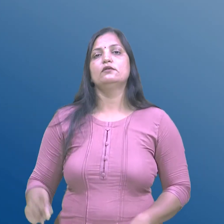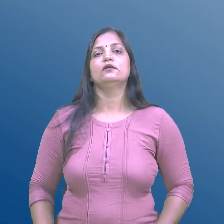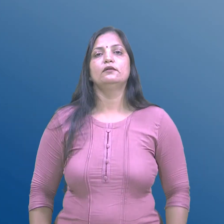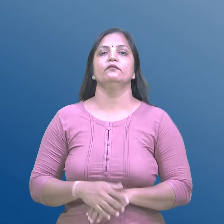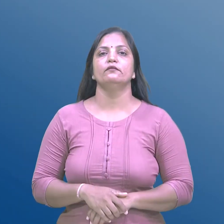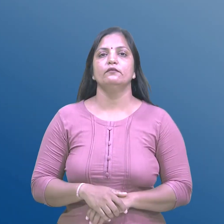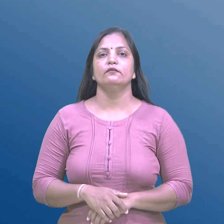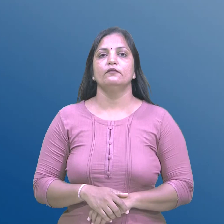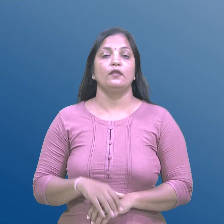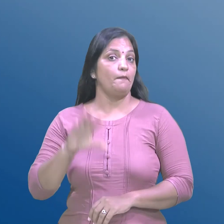પાંચમું,